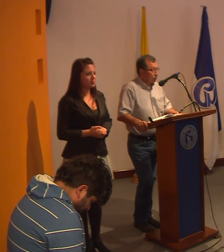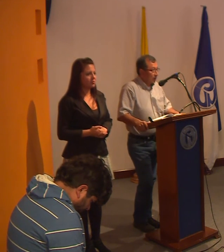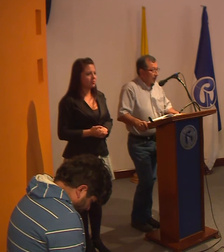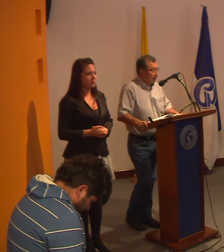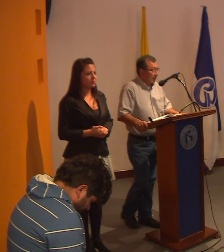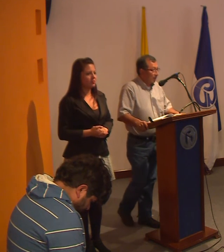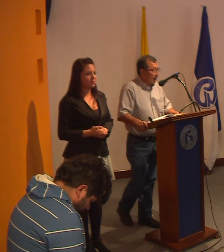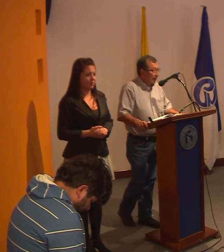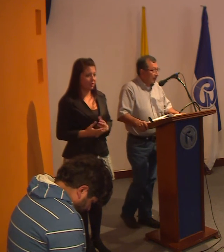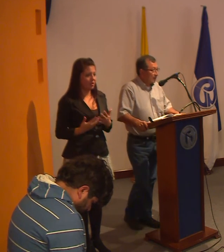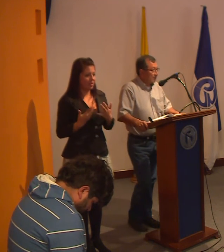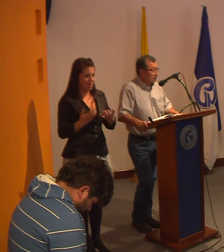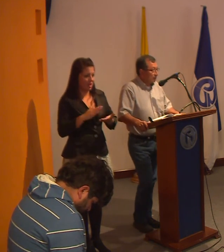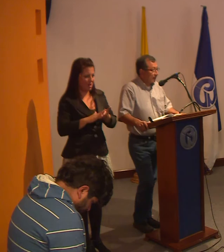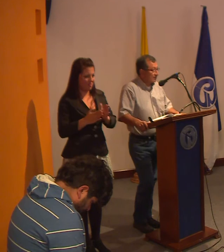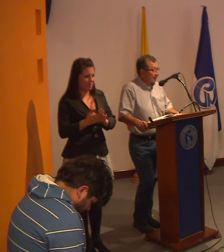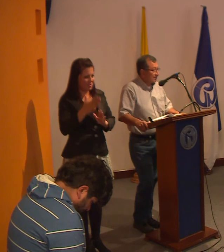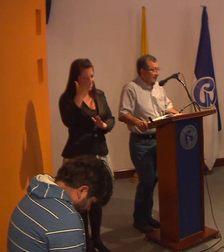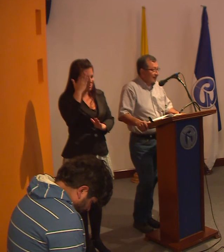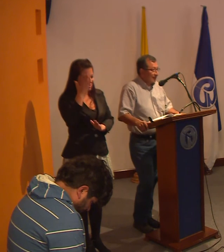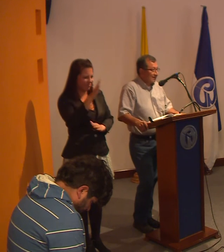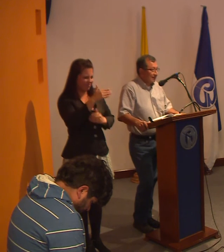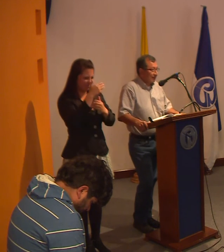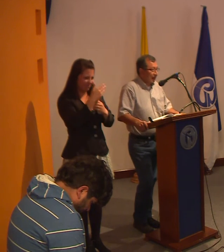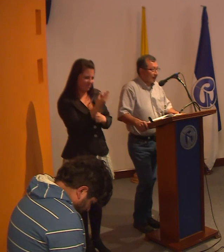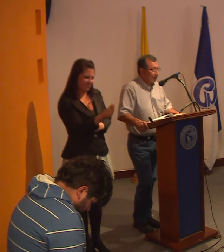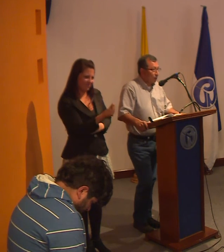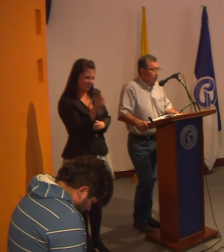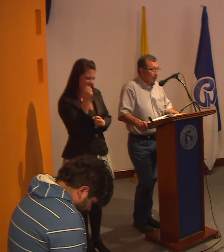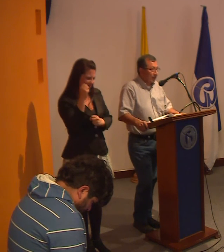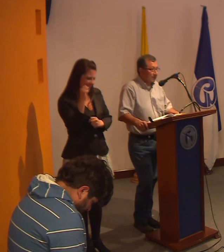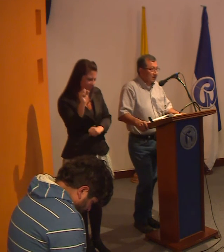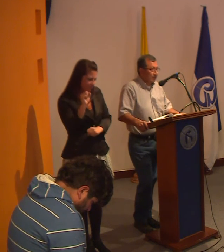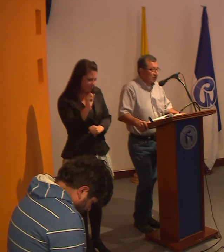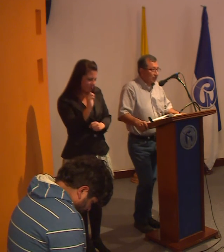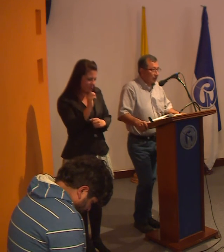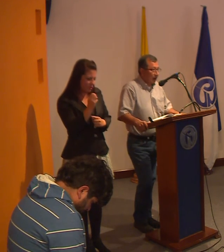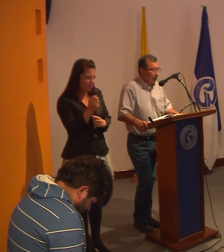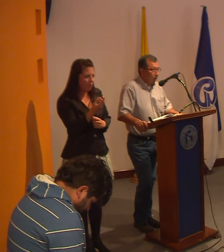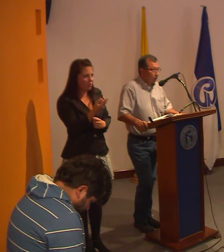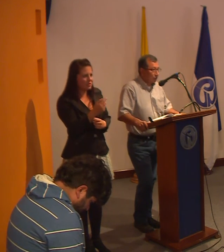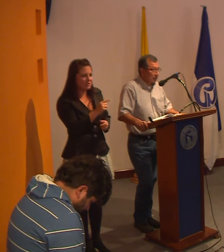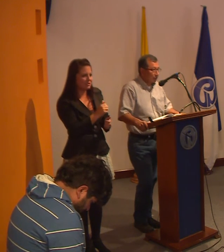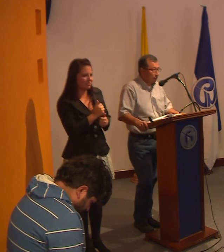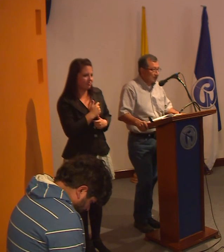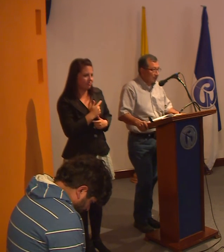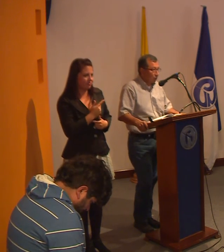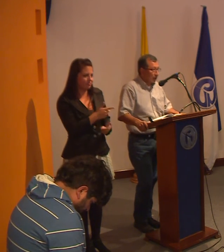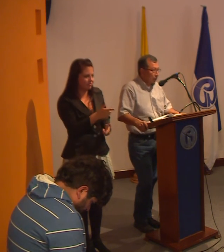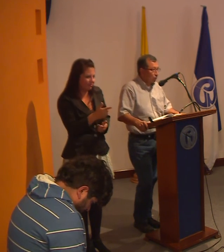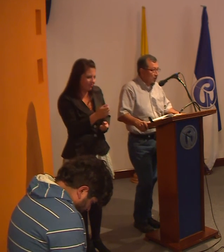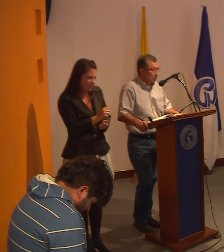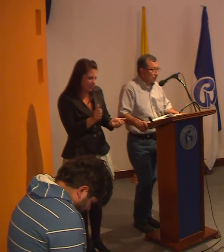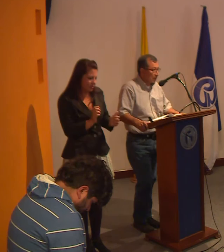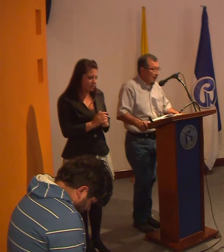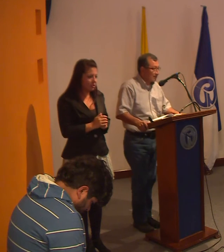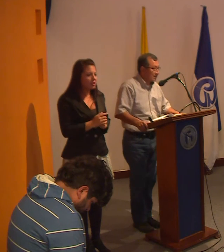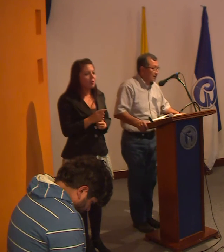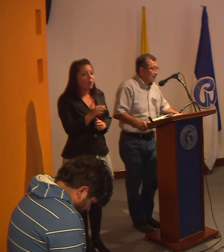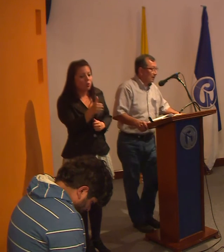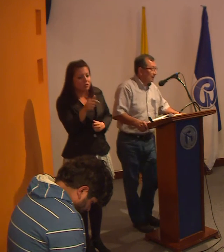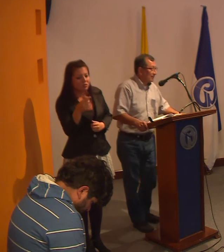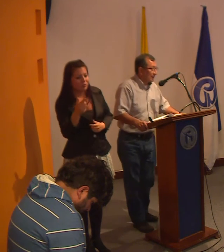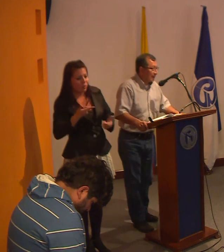la lucha armada de las insurgencias sin darle ninguna participación a otros sectores y a otras luchas